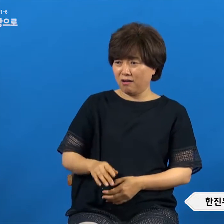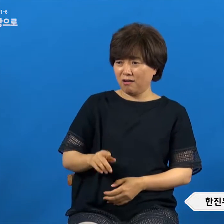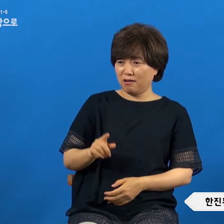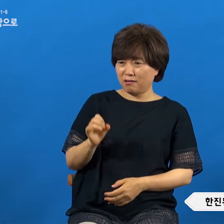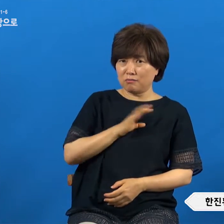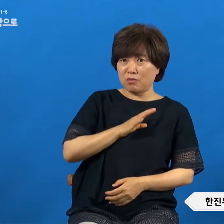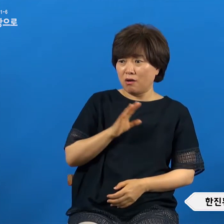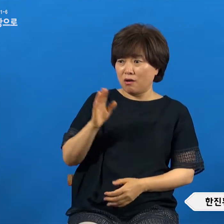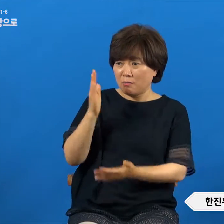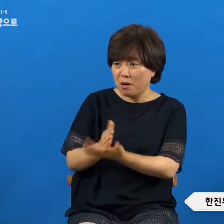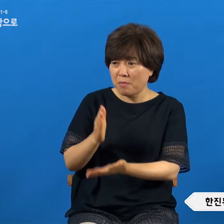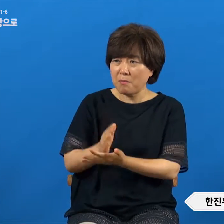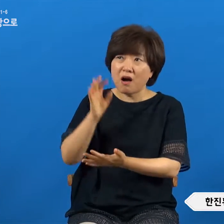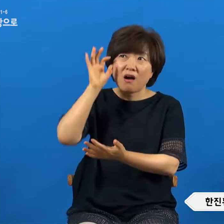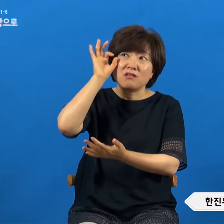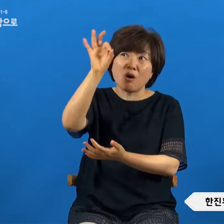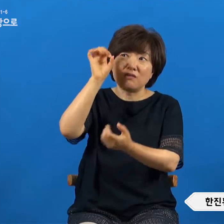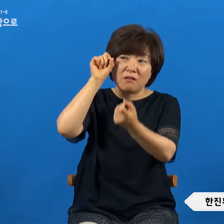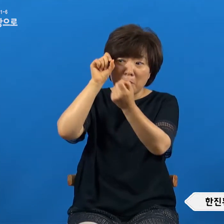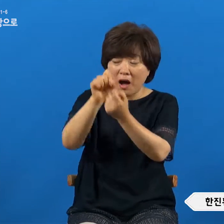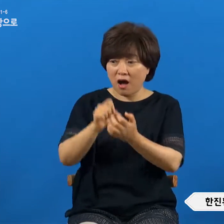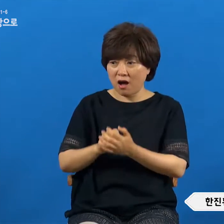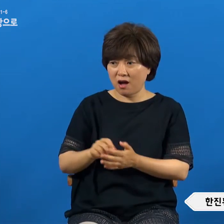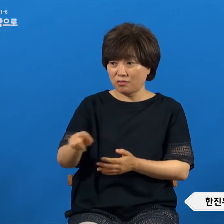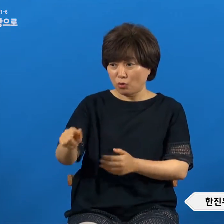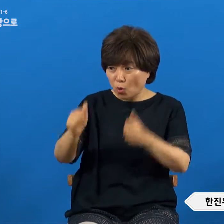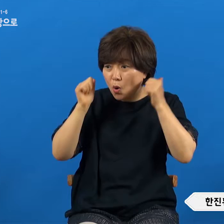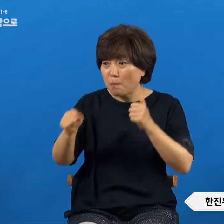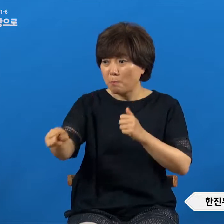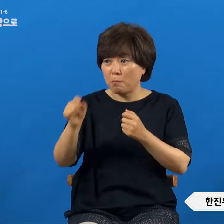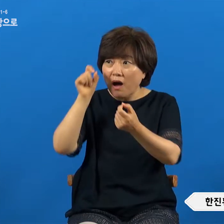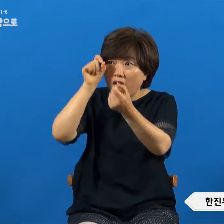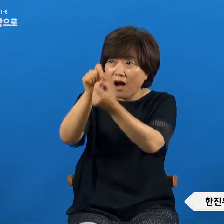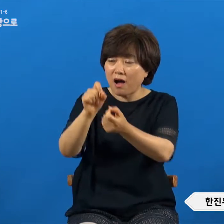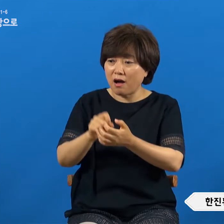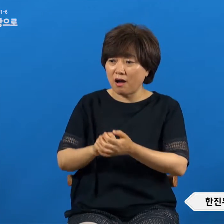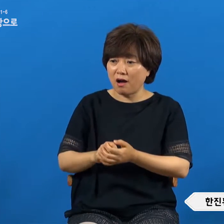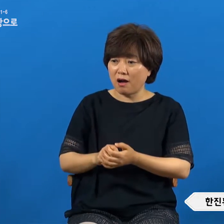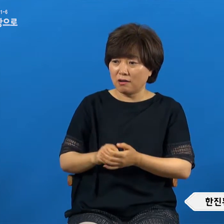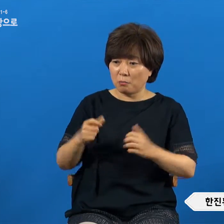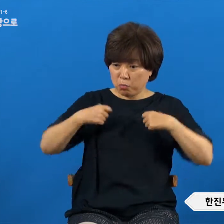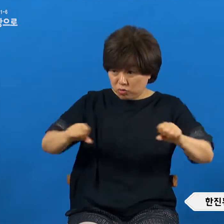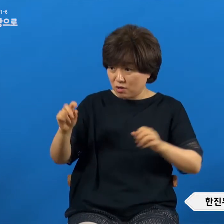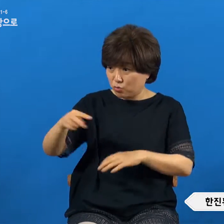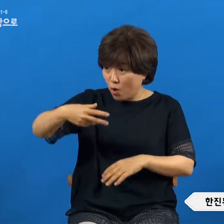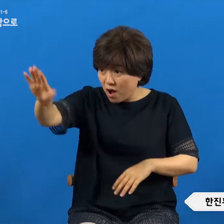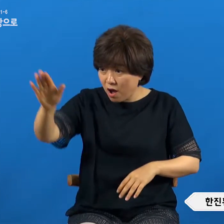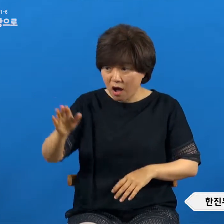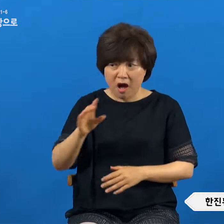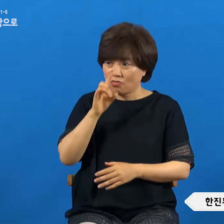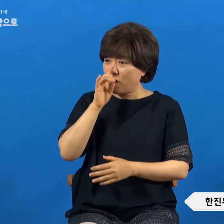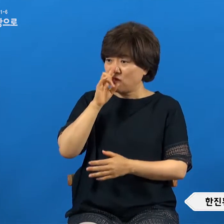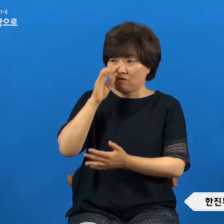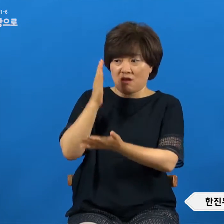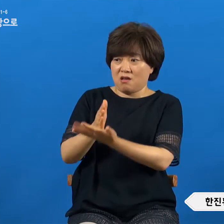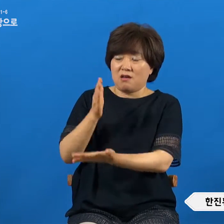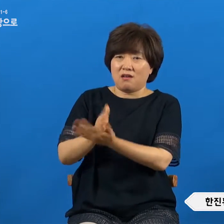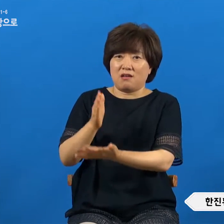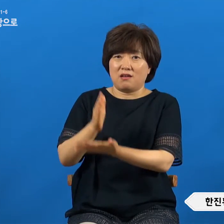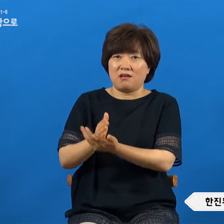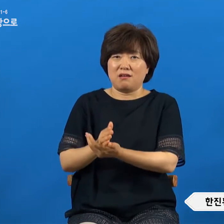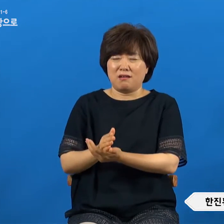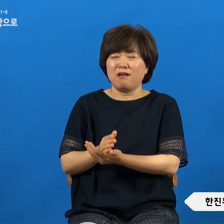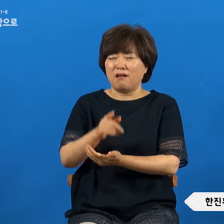열흘 후면 학위를 받는데 학위 수여식인데 지금 돌아가겠다니 그게 말이 되는가?